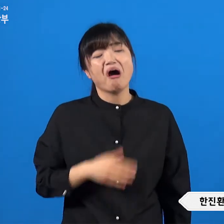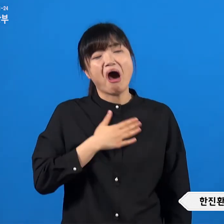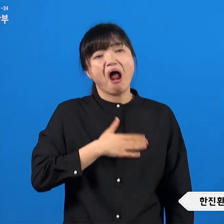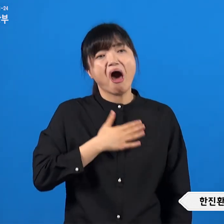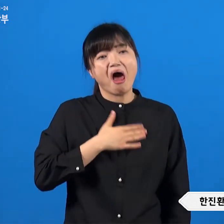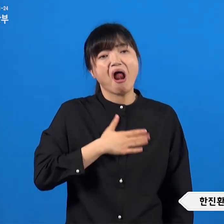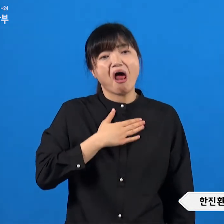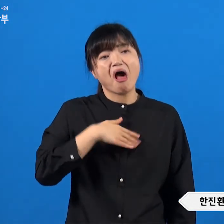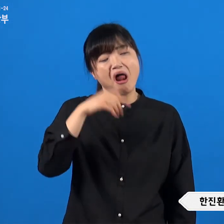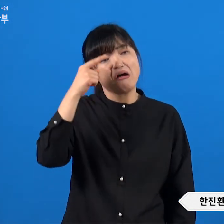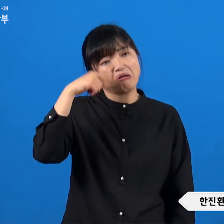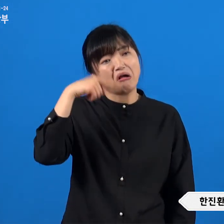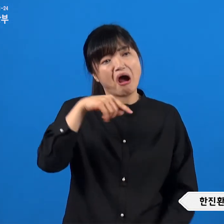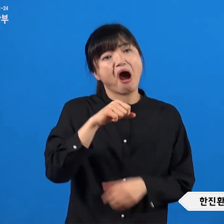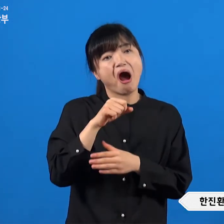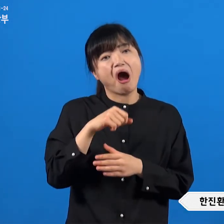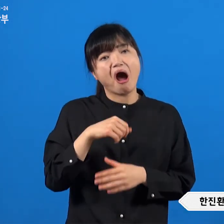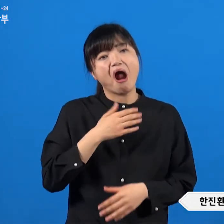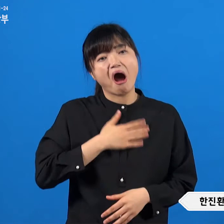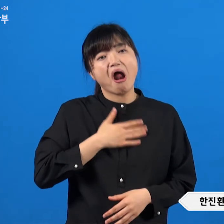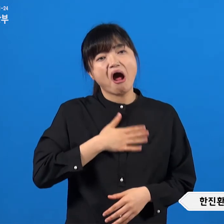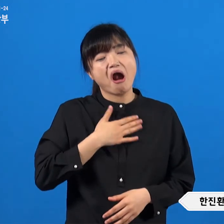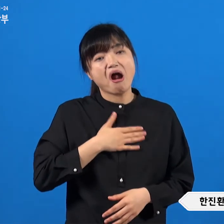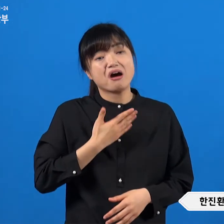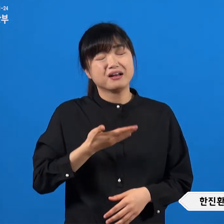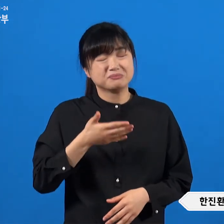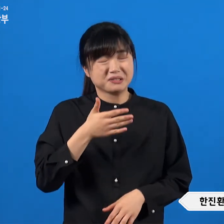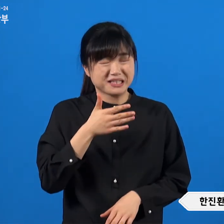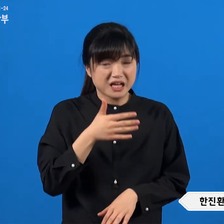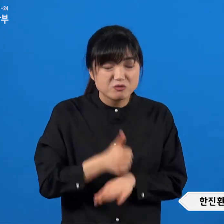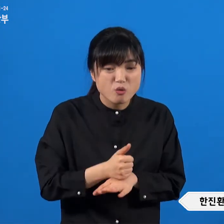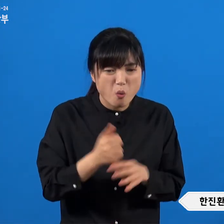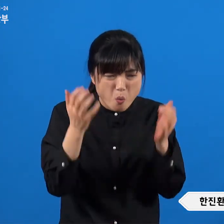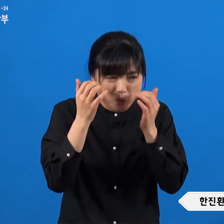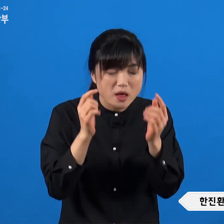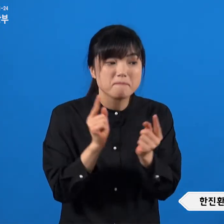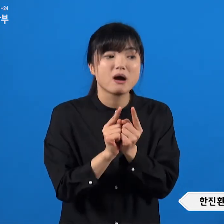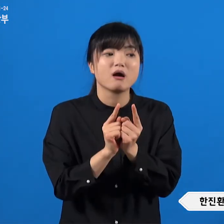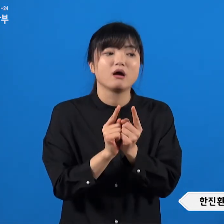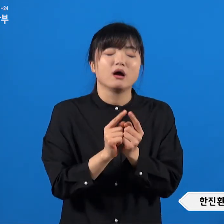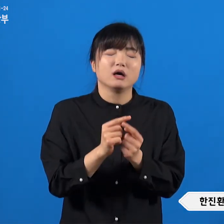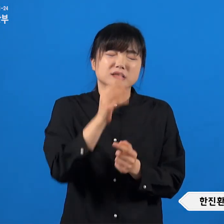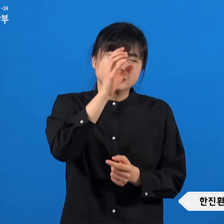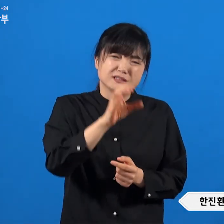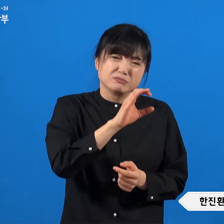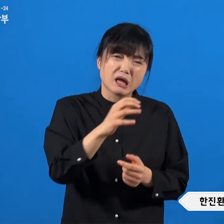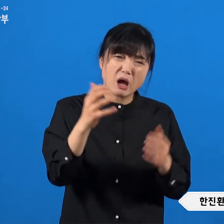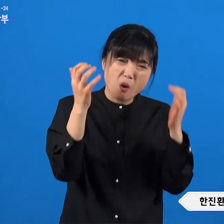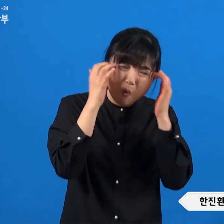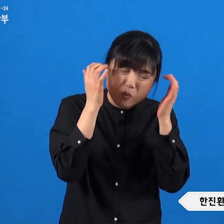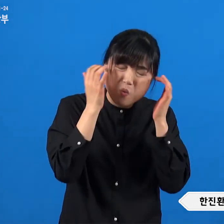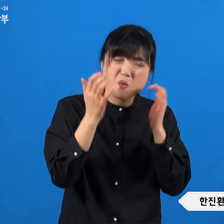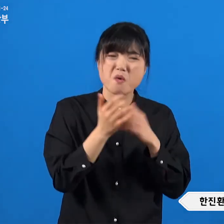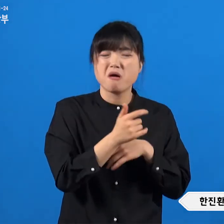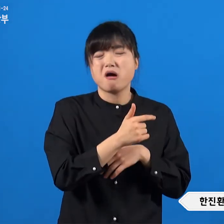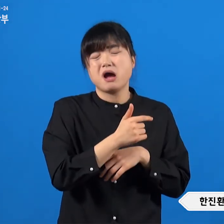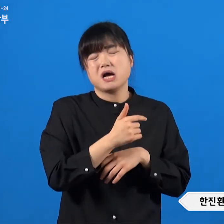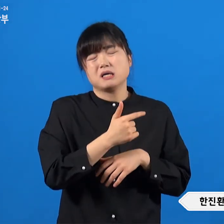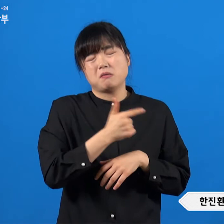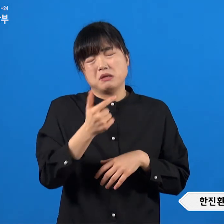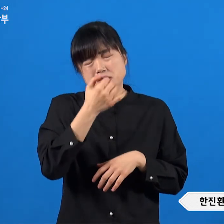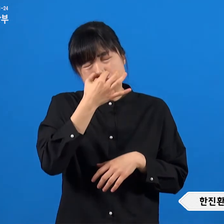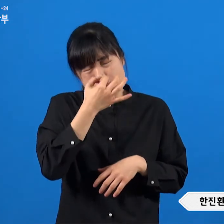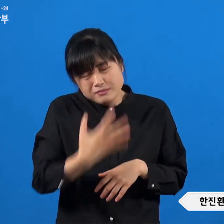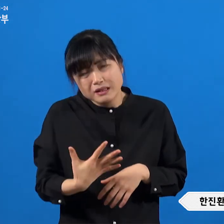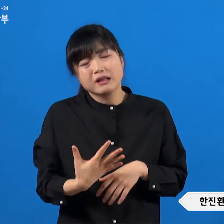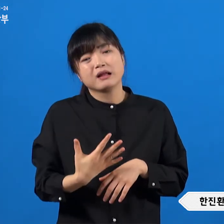생각했는데 자기가 고통을 당해보니까 십자가의 고통은 얼마나 살을 애는 고통인지 그것이 비로소